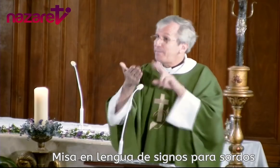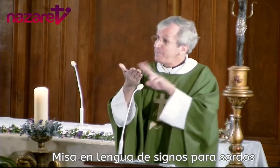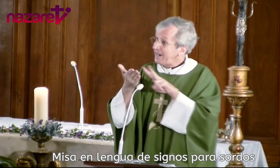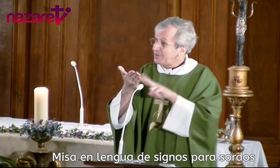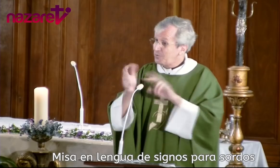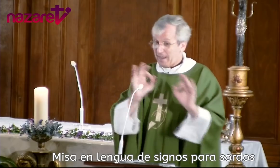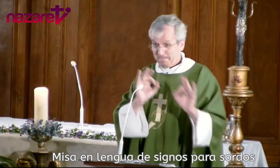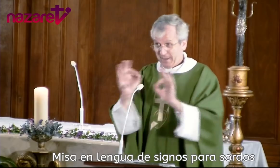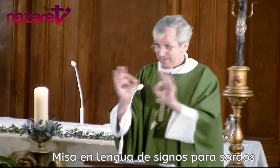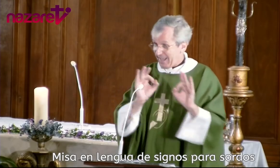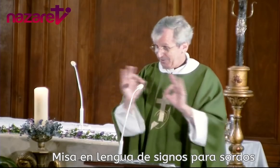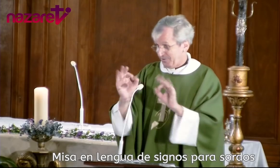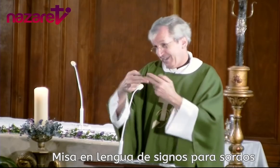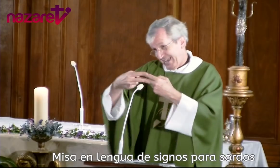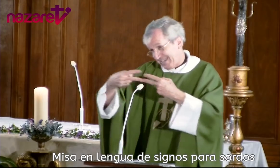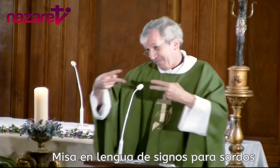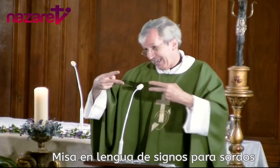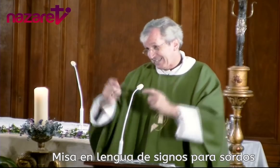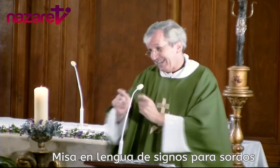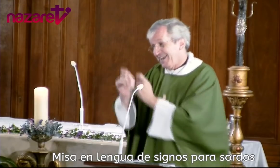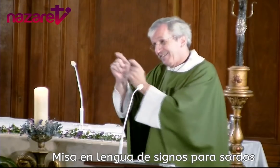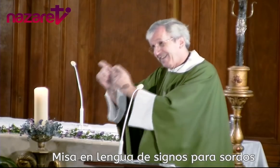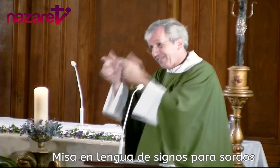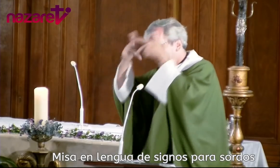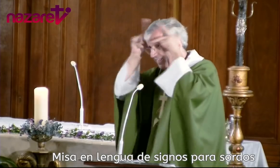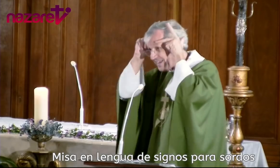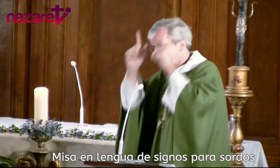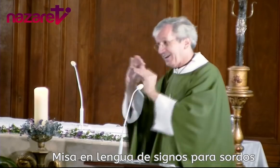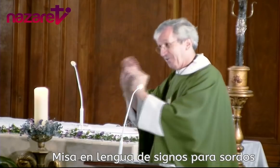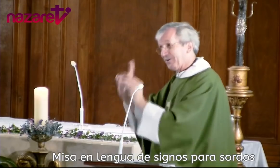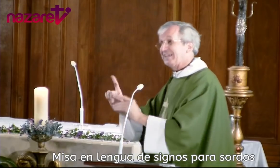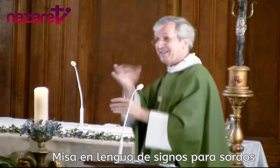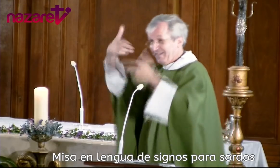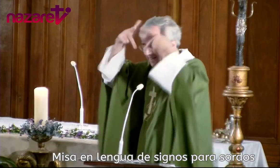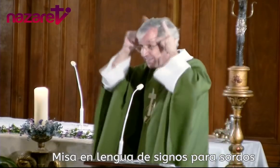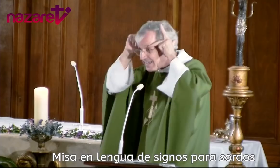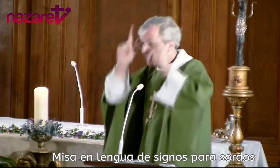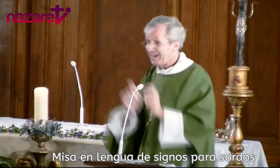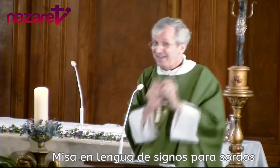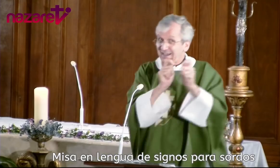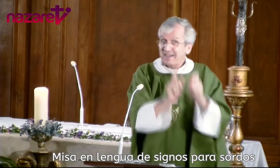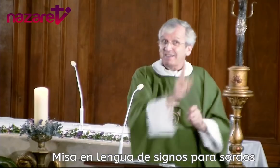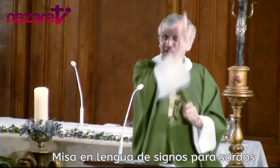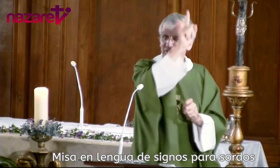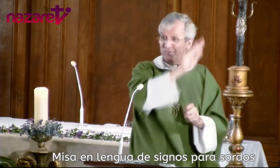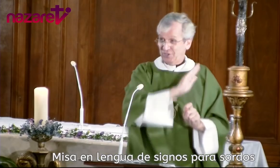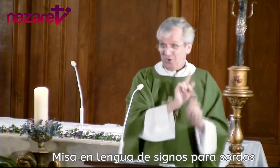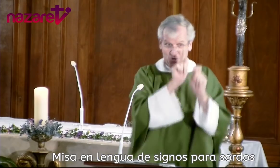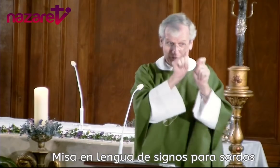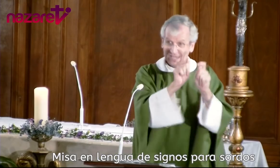primera lectura, preparando esa frase, dad al César lo que es del César y dad a Dios lo que es